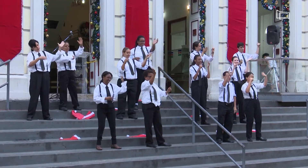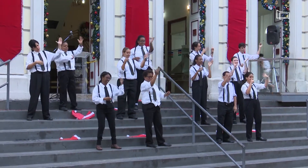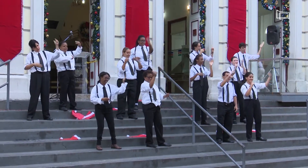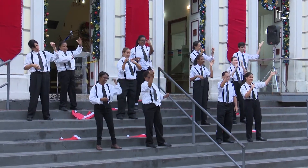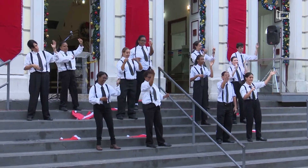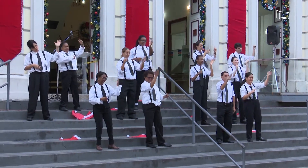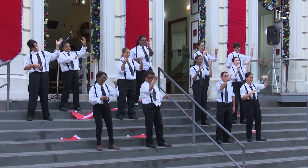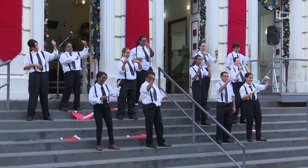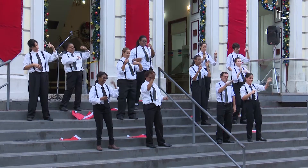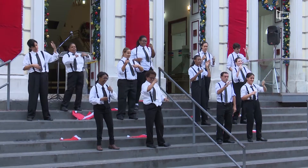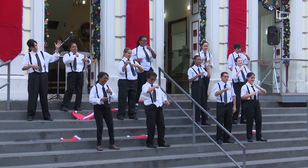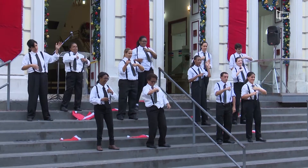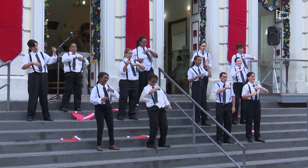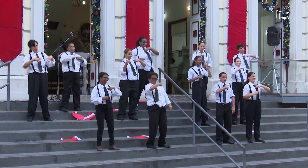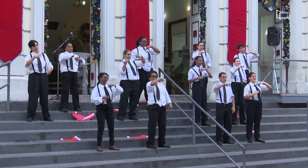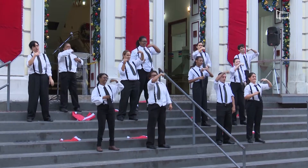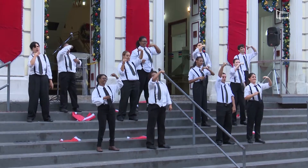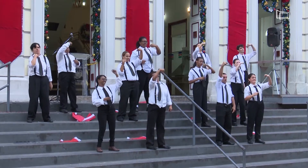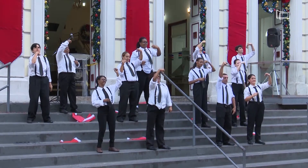Legislativo.